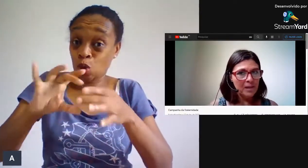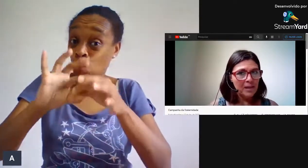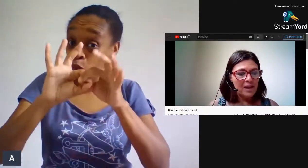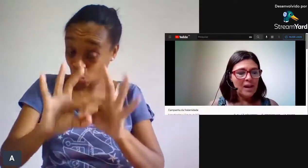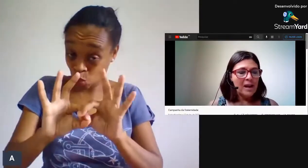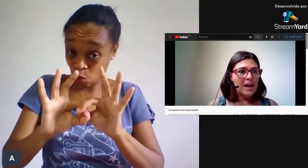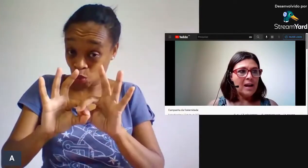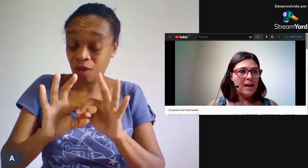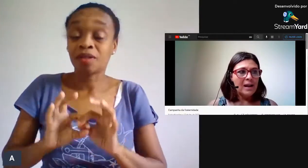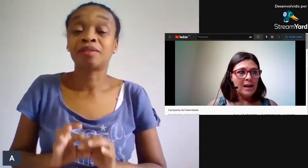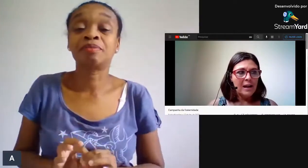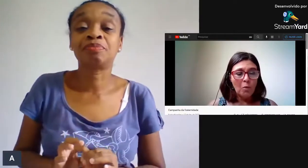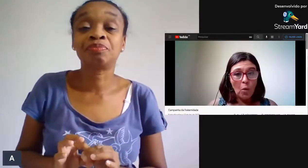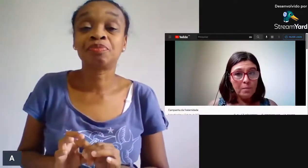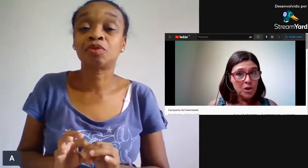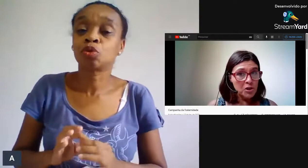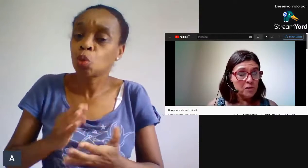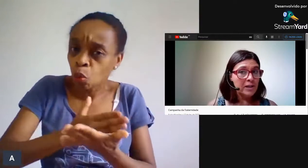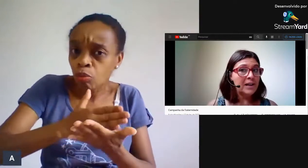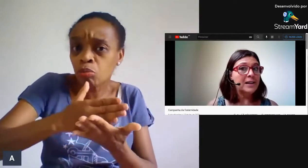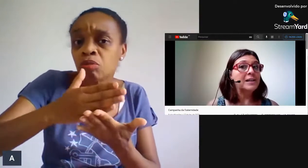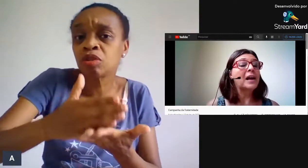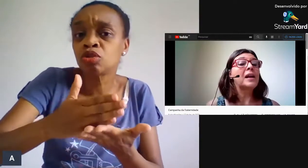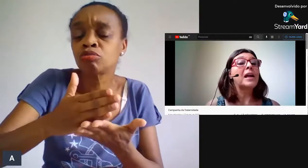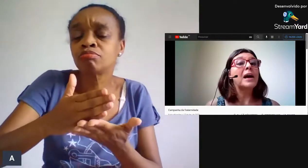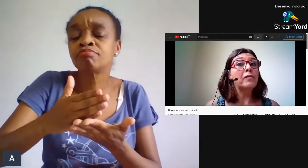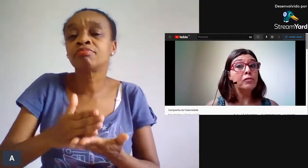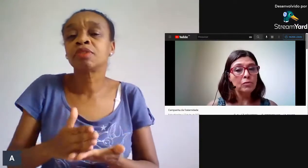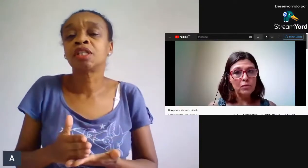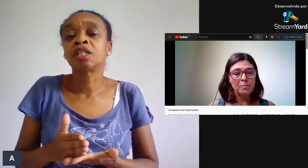bem, o objetivo era